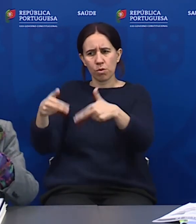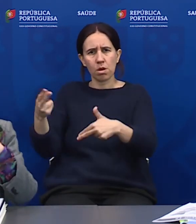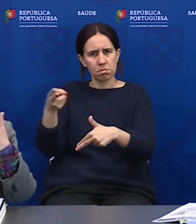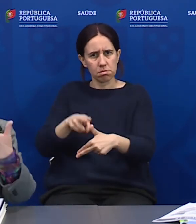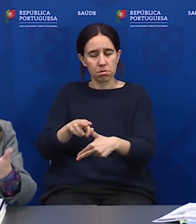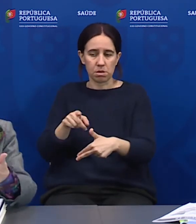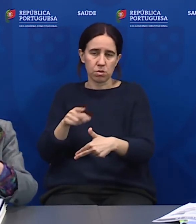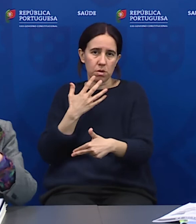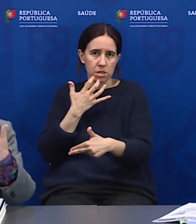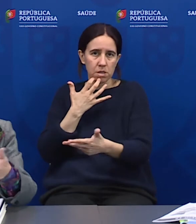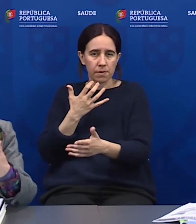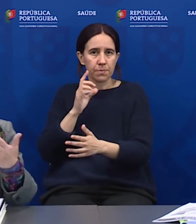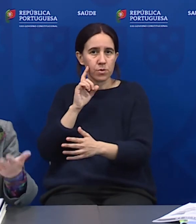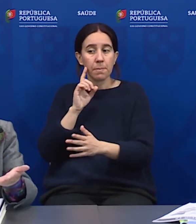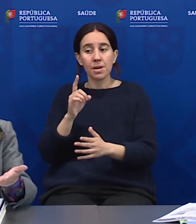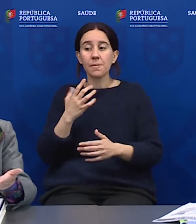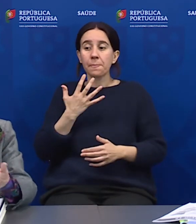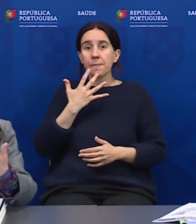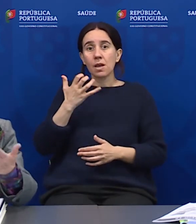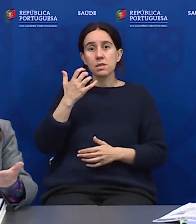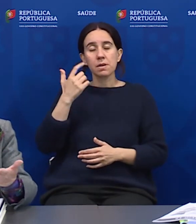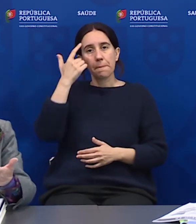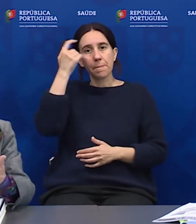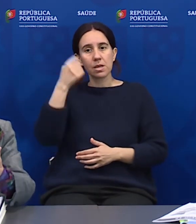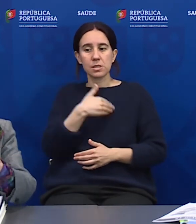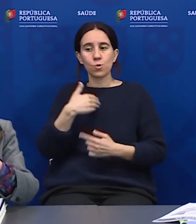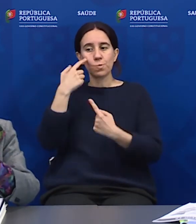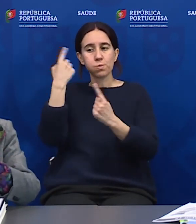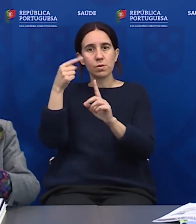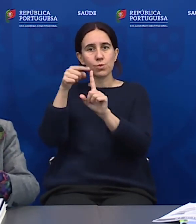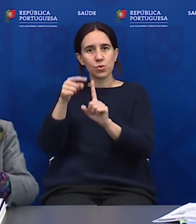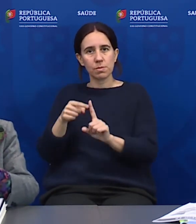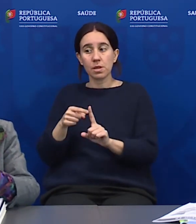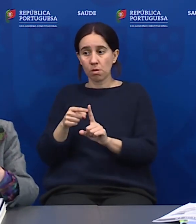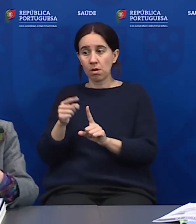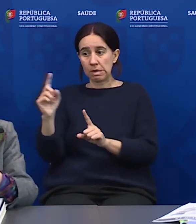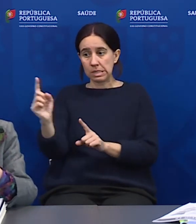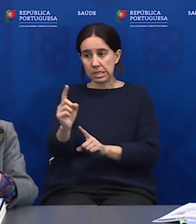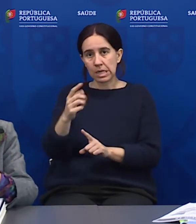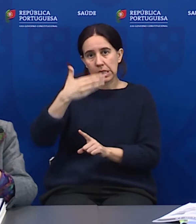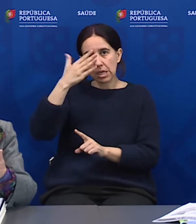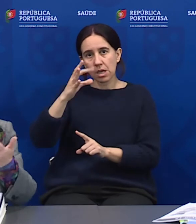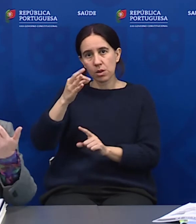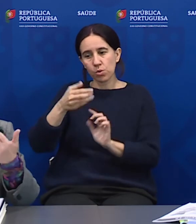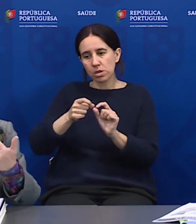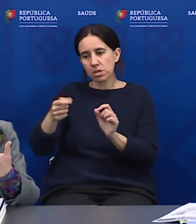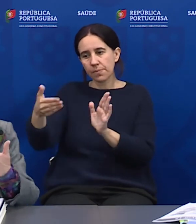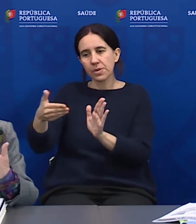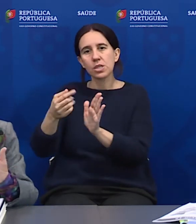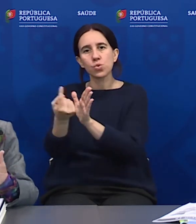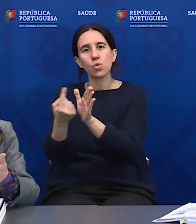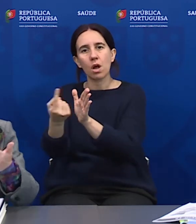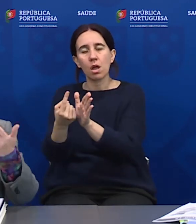em função do sentido da precaução de saúde pública, do princípio, que então ficariam 14 dias isoladas porque podiam